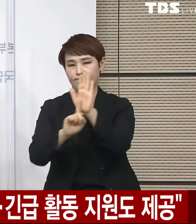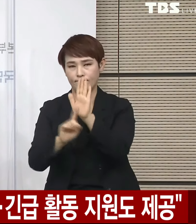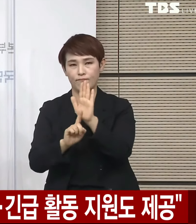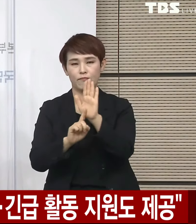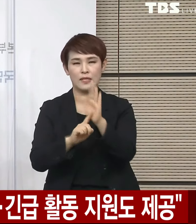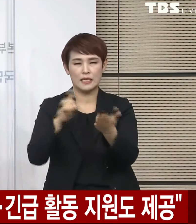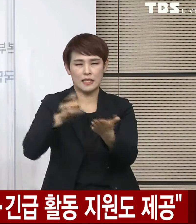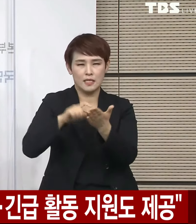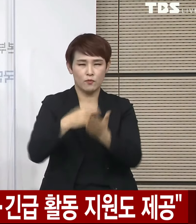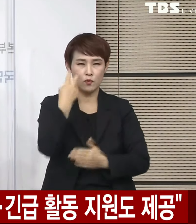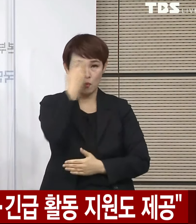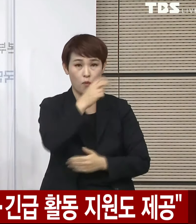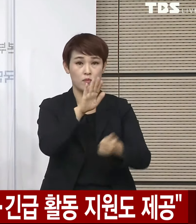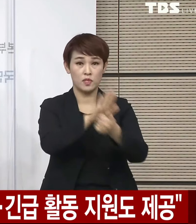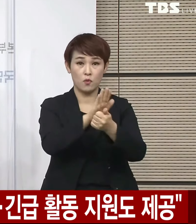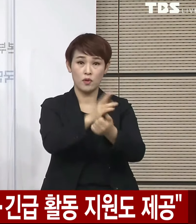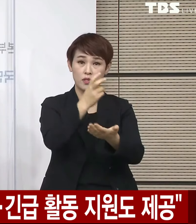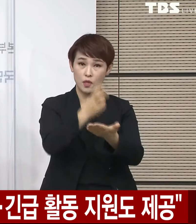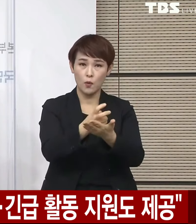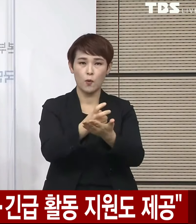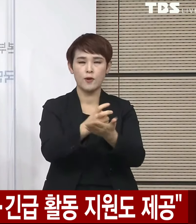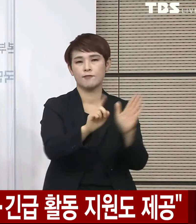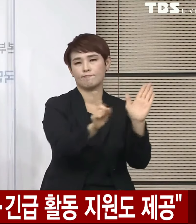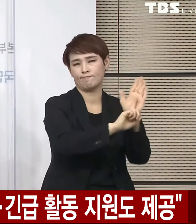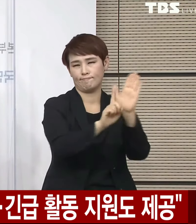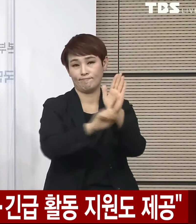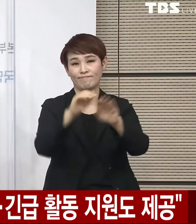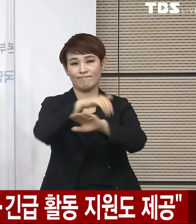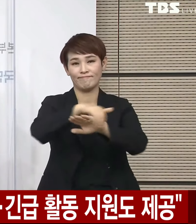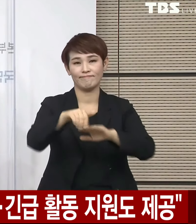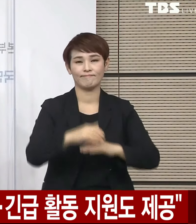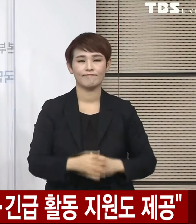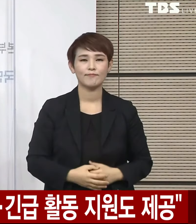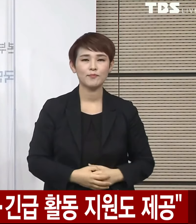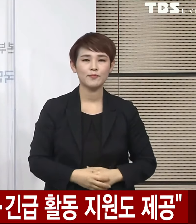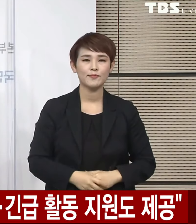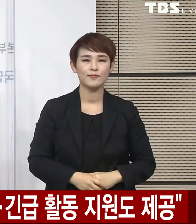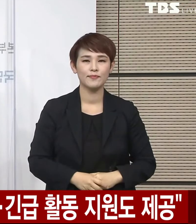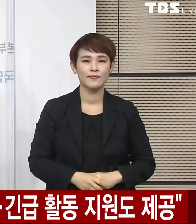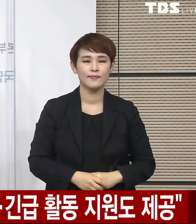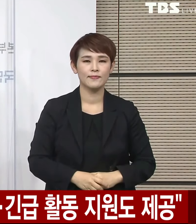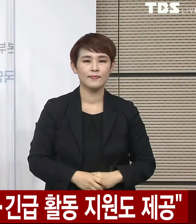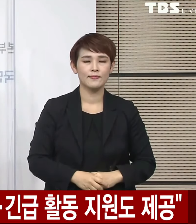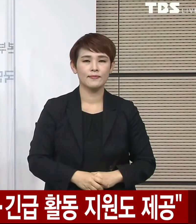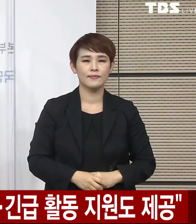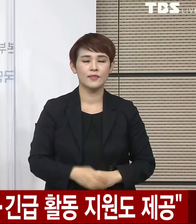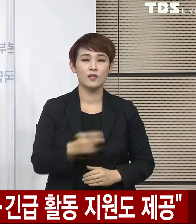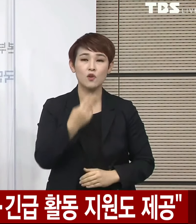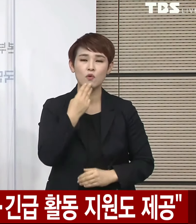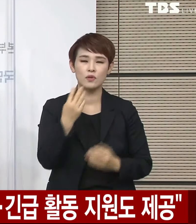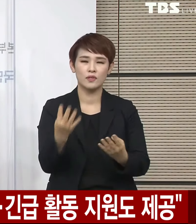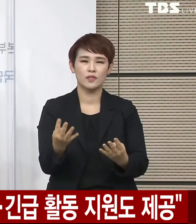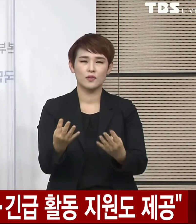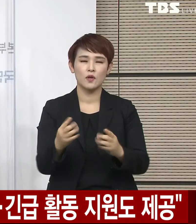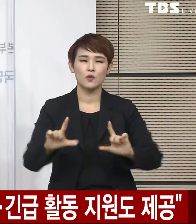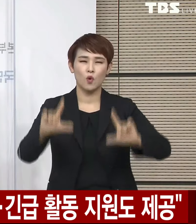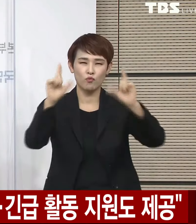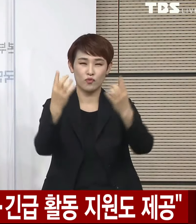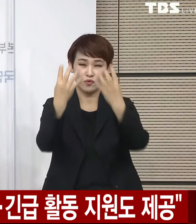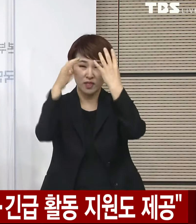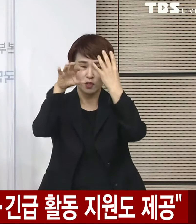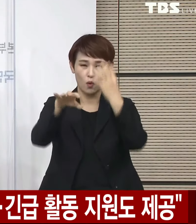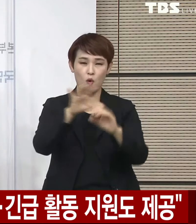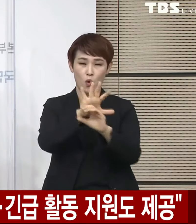돌봄과 지원 제도에 대해 적극 홍보하겠습니다. 다음으로 서울 동부구치소 코로나19